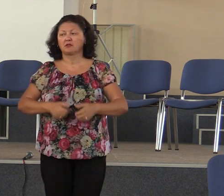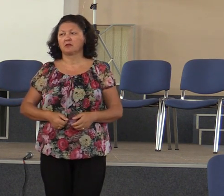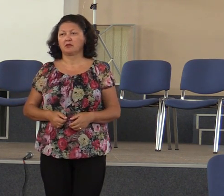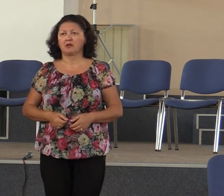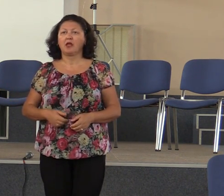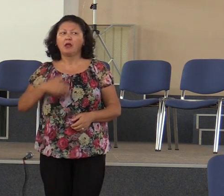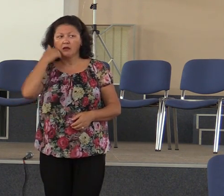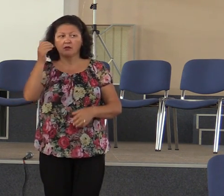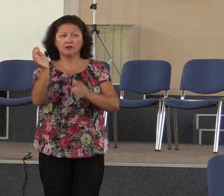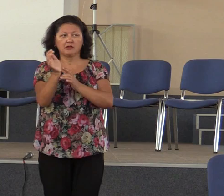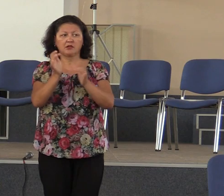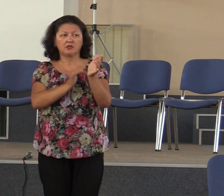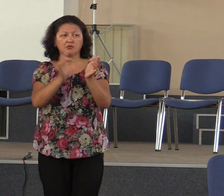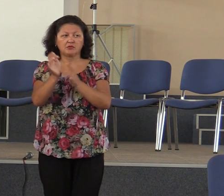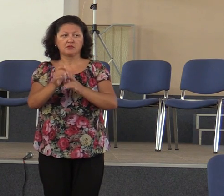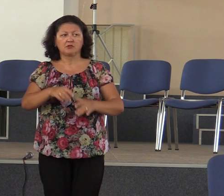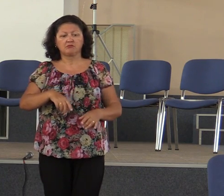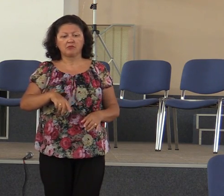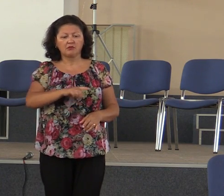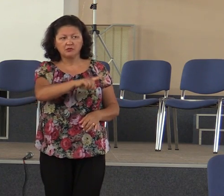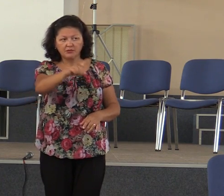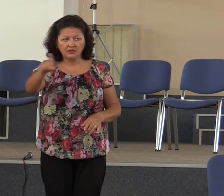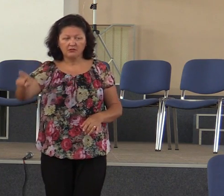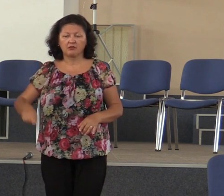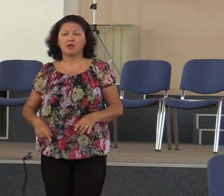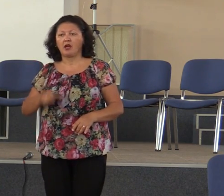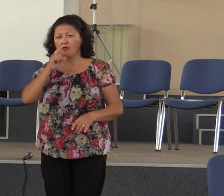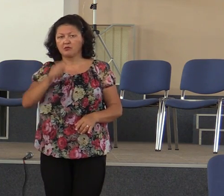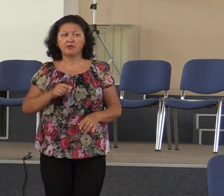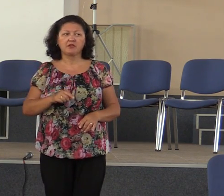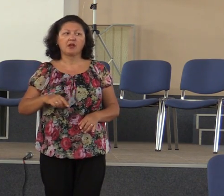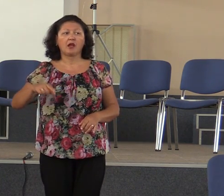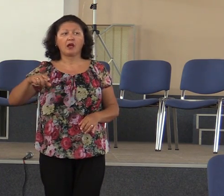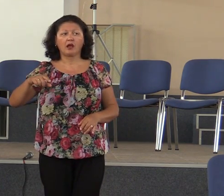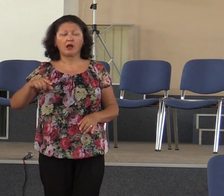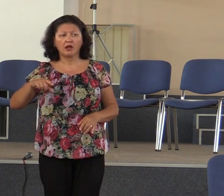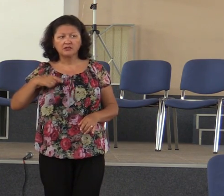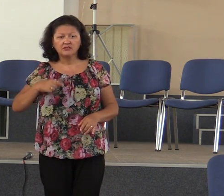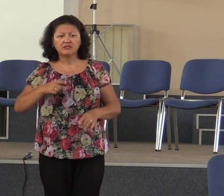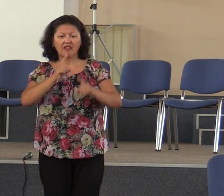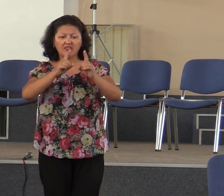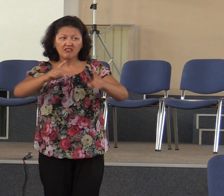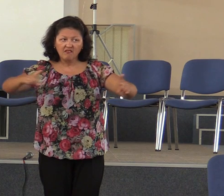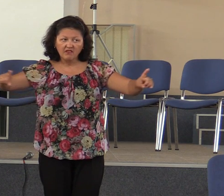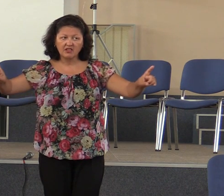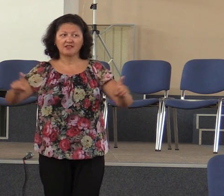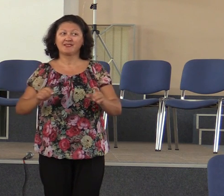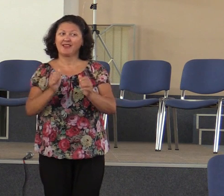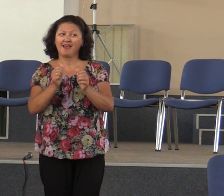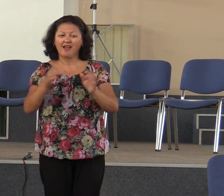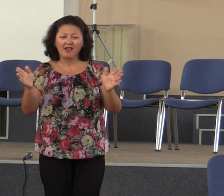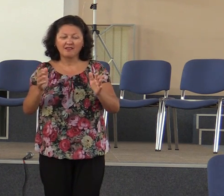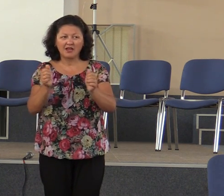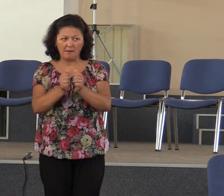noi, a vorbit că există diferențe între țărână și asta are valoare. E